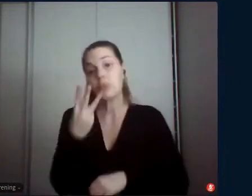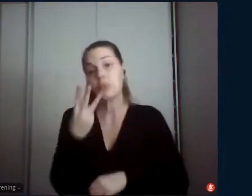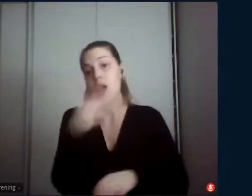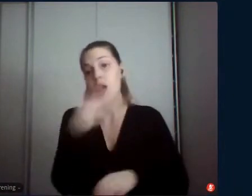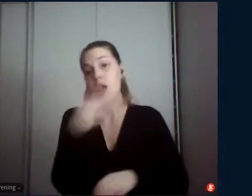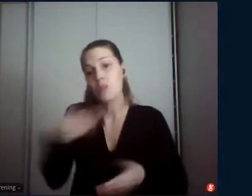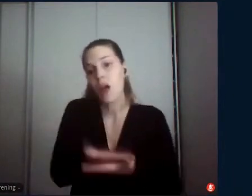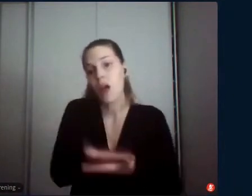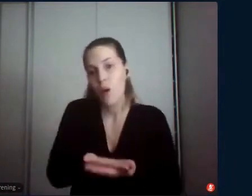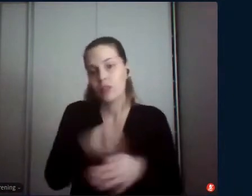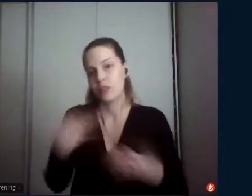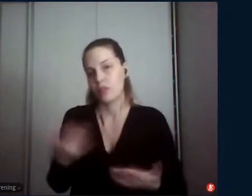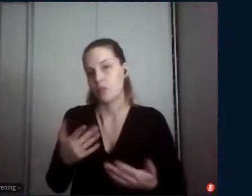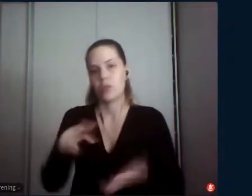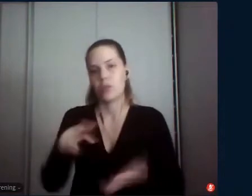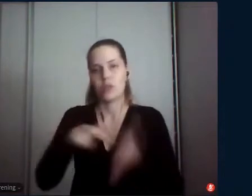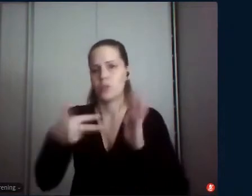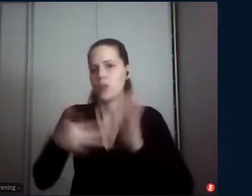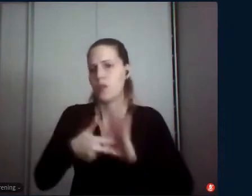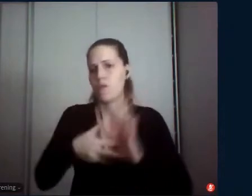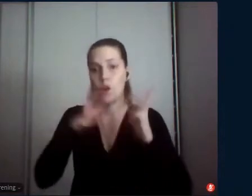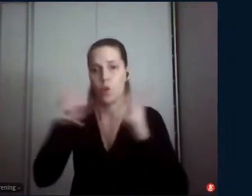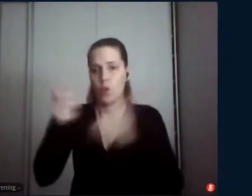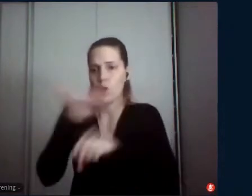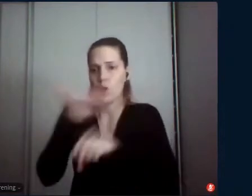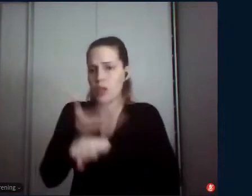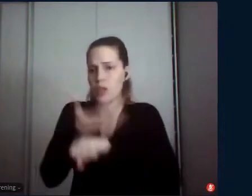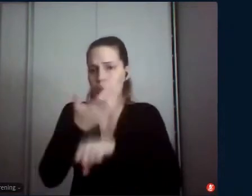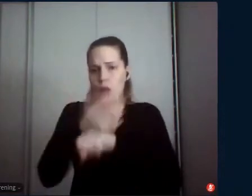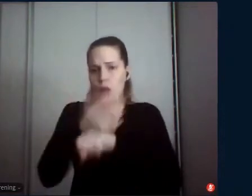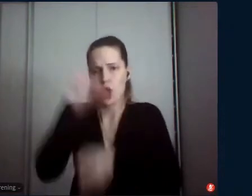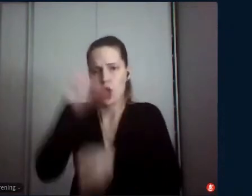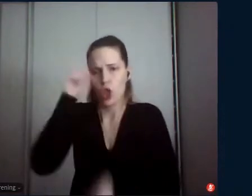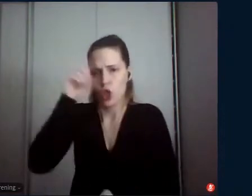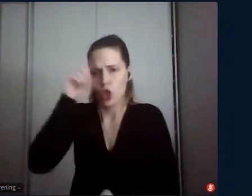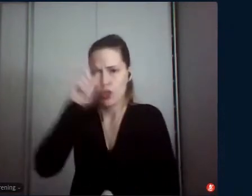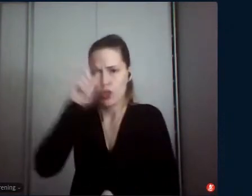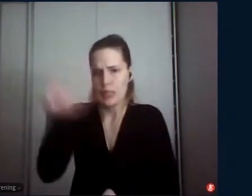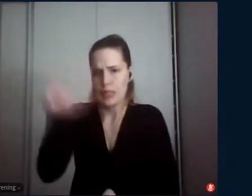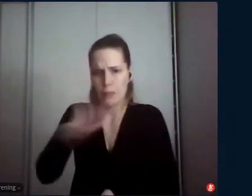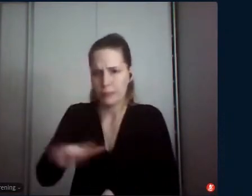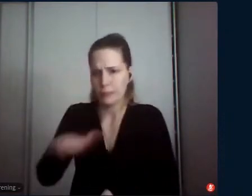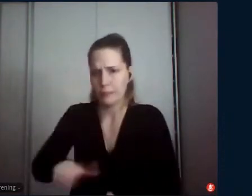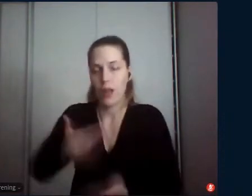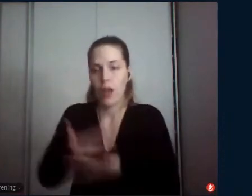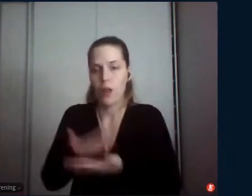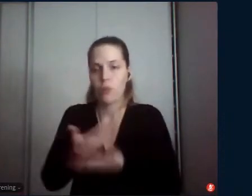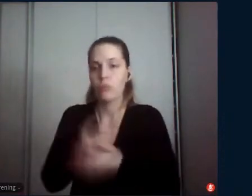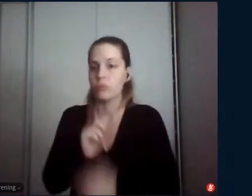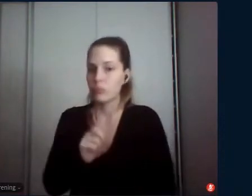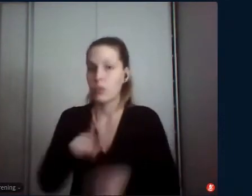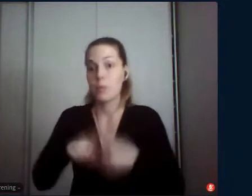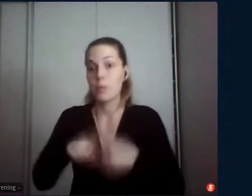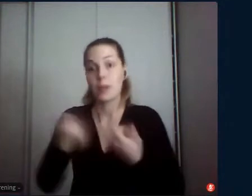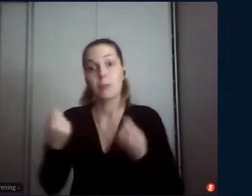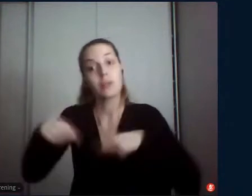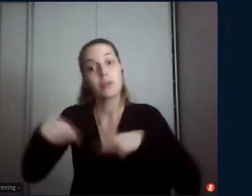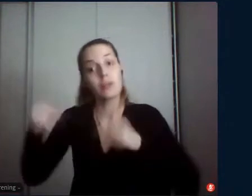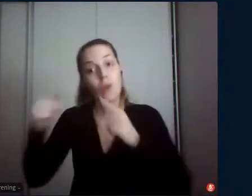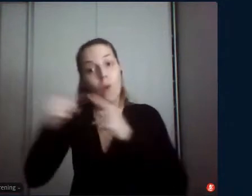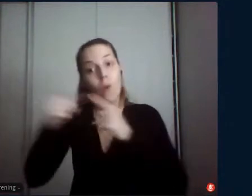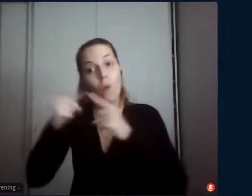vão ter uma atividade semana, mas se tiverem, vão ser condizentes com a carga horária que aquela disciplina teria na semana. Então, acho que é